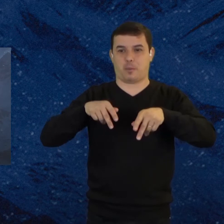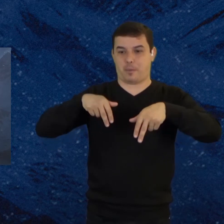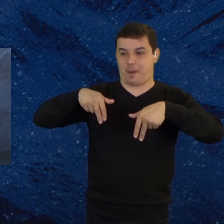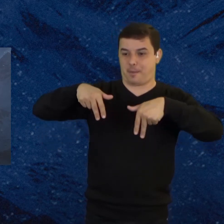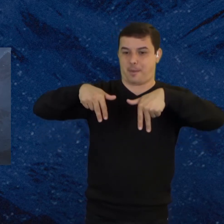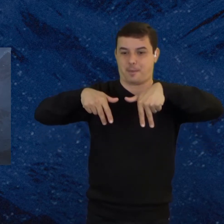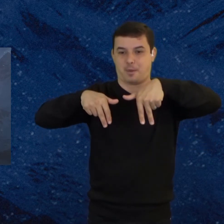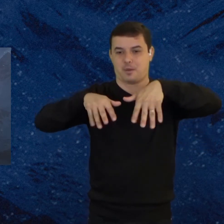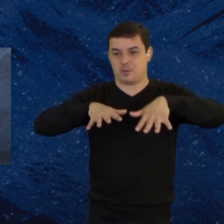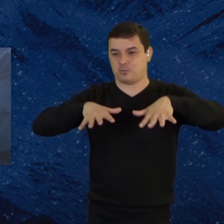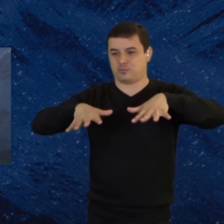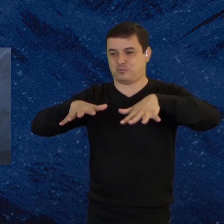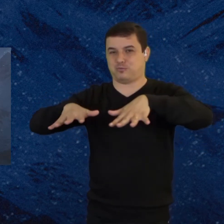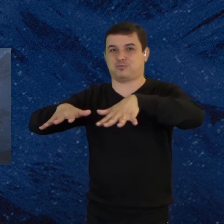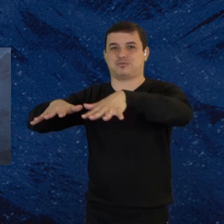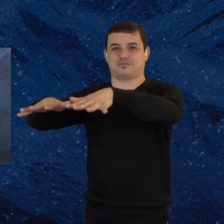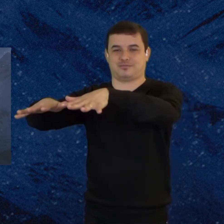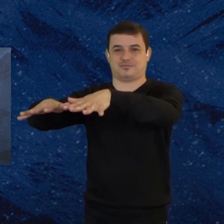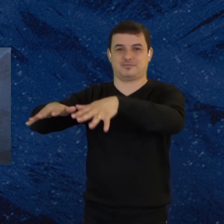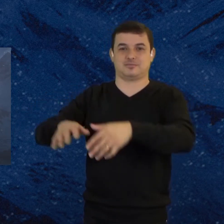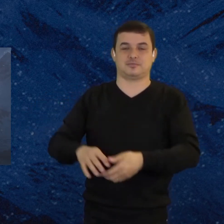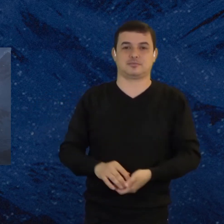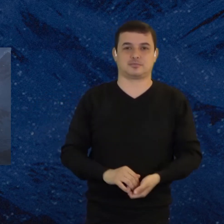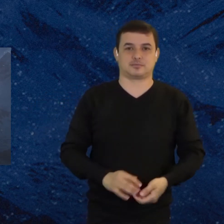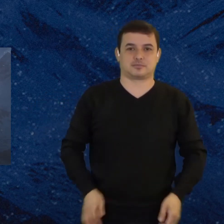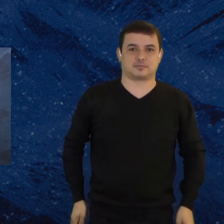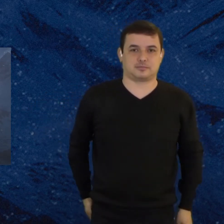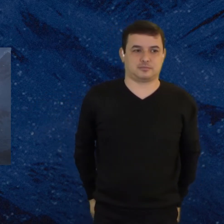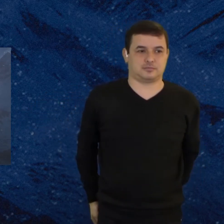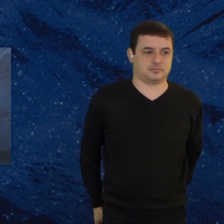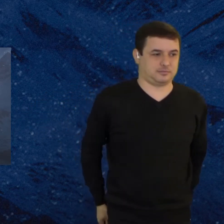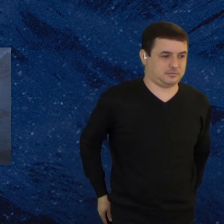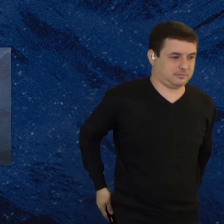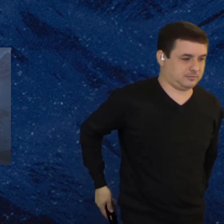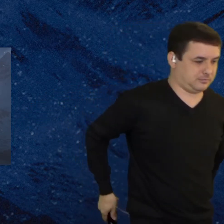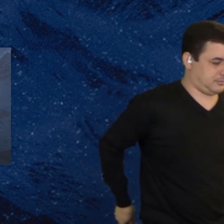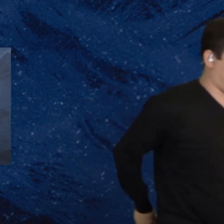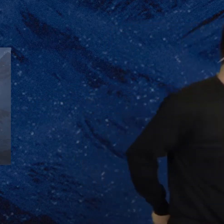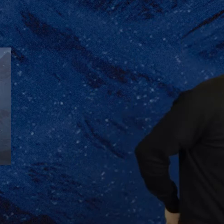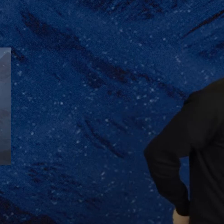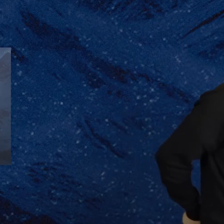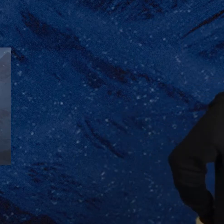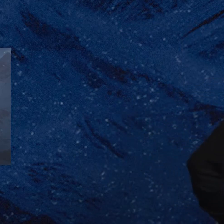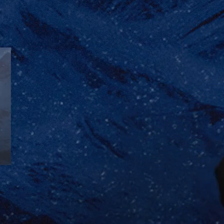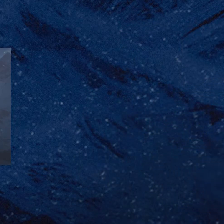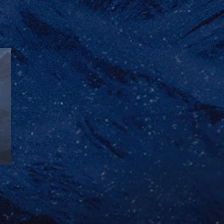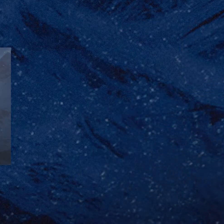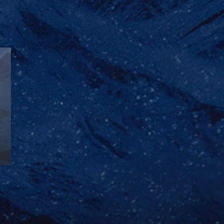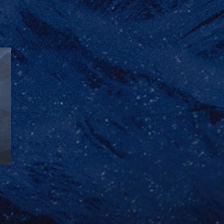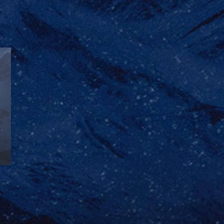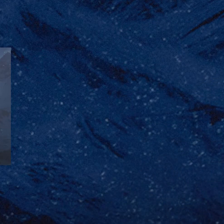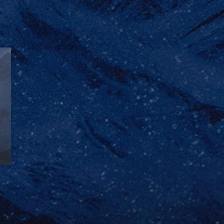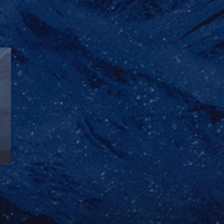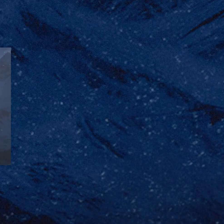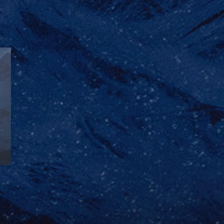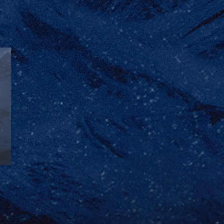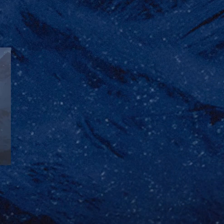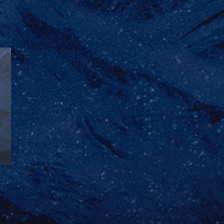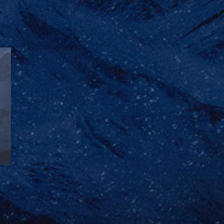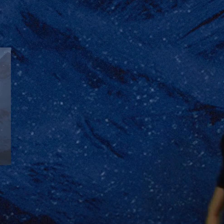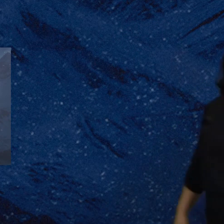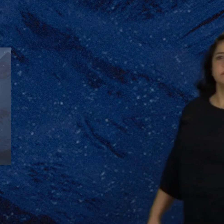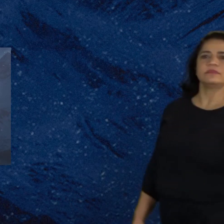também e continuava a marchar, seguia marchando. Então é muito importante nós termos a